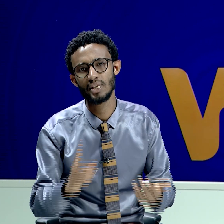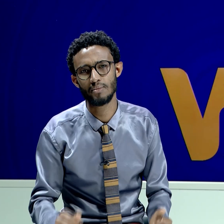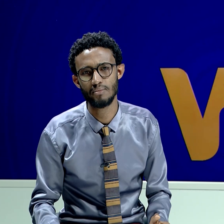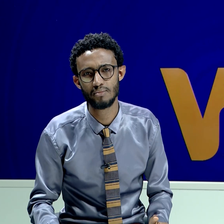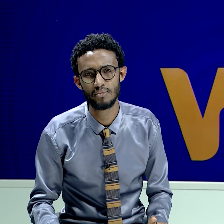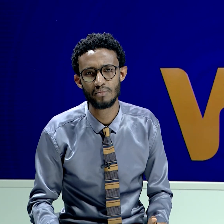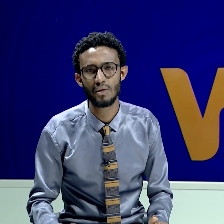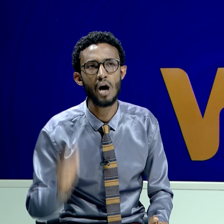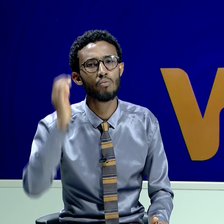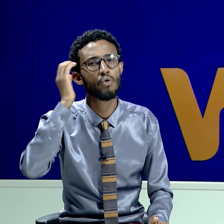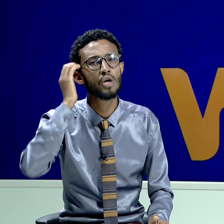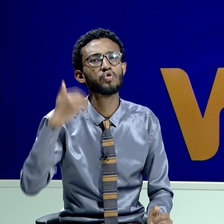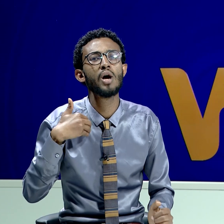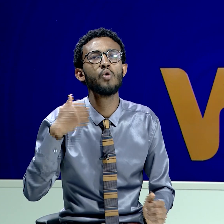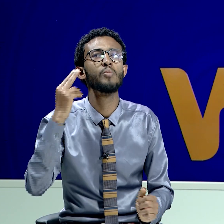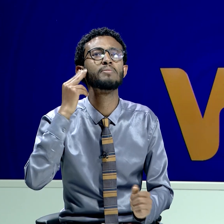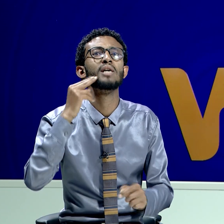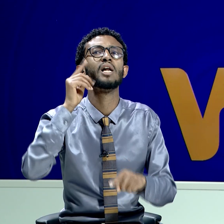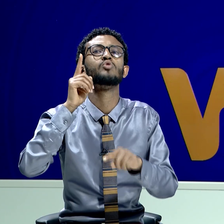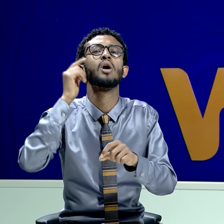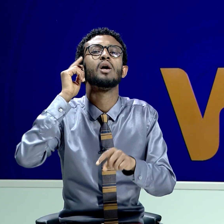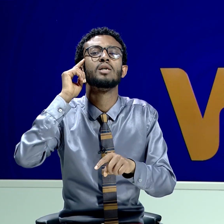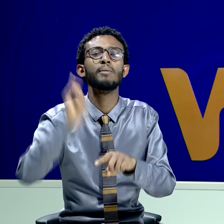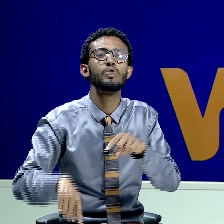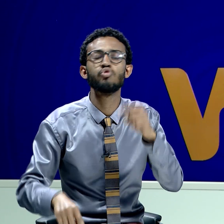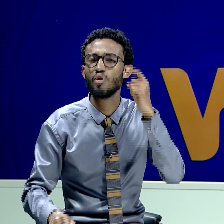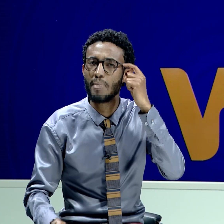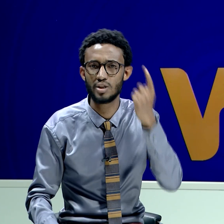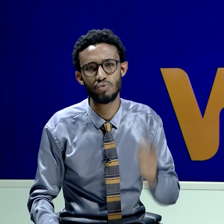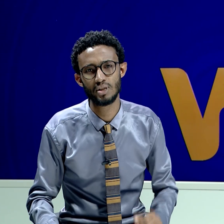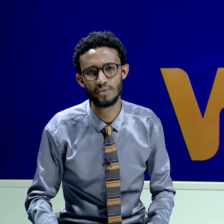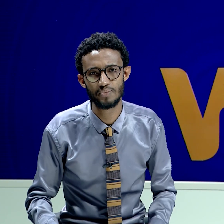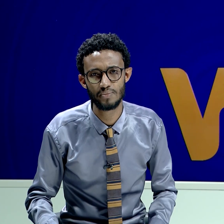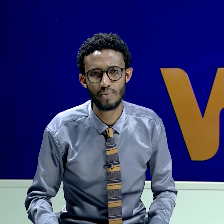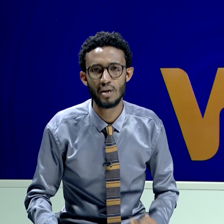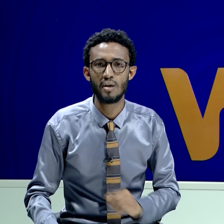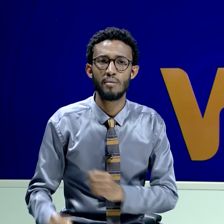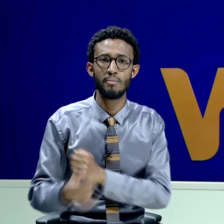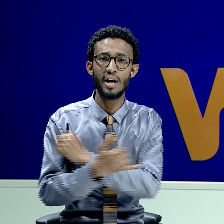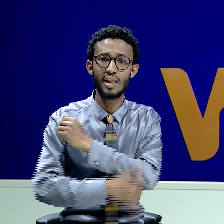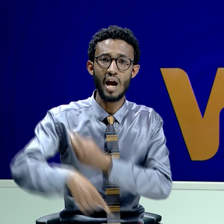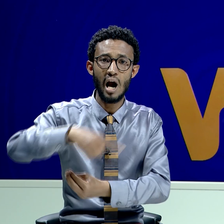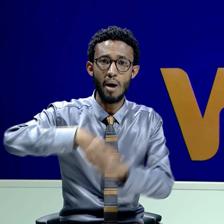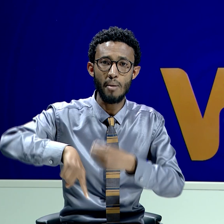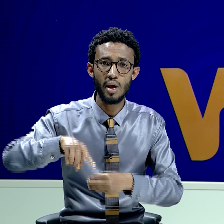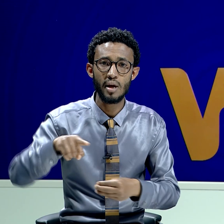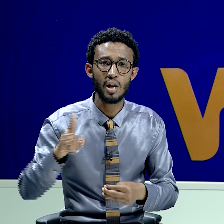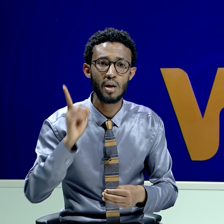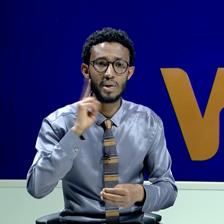አይሰጥም። ቃምሙራቹ ያለው መስማሳናቸው እንደማይችሉ ነው የሚያስቡት። በገጠር አካባቢ